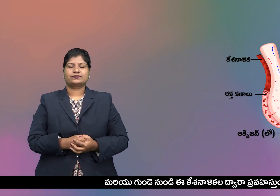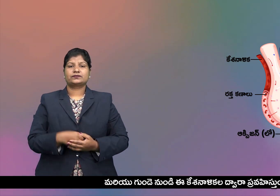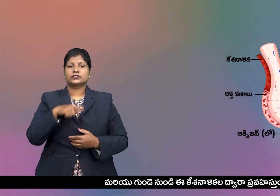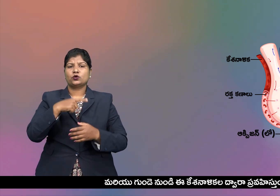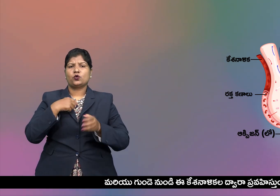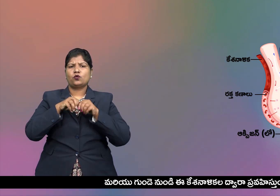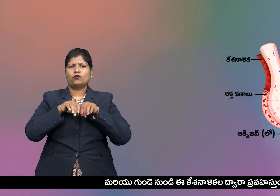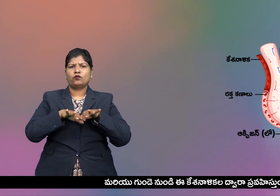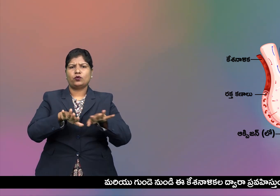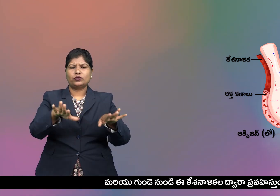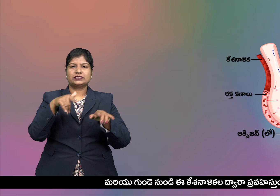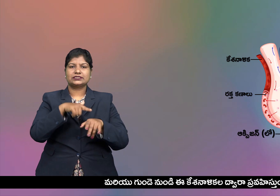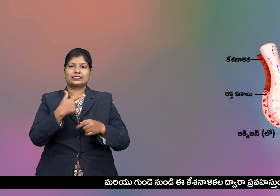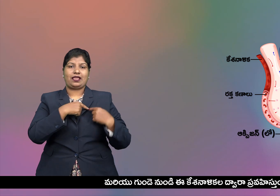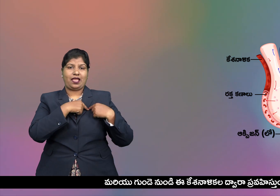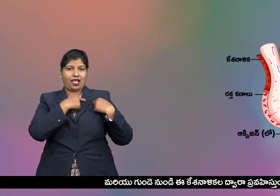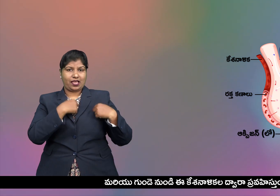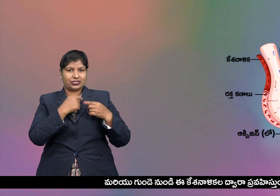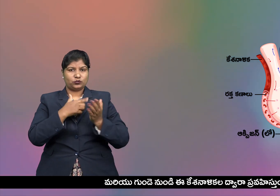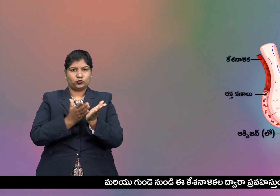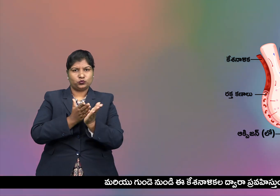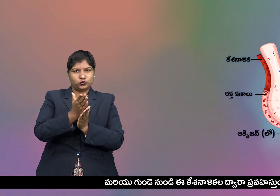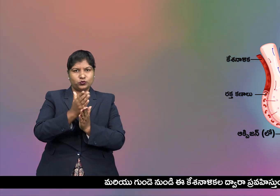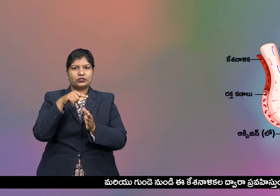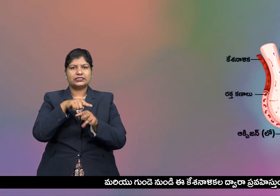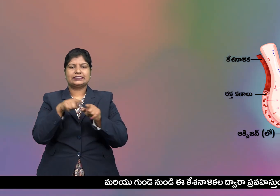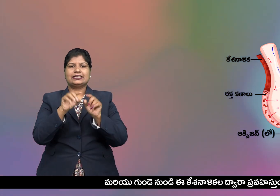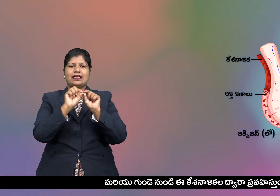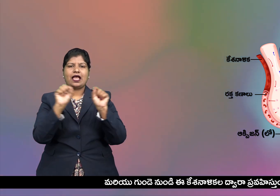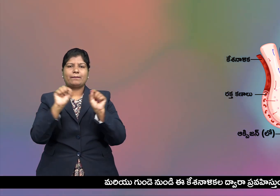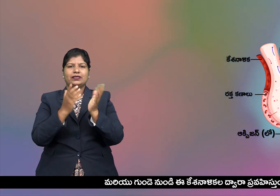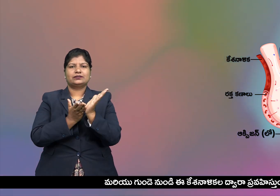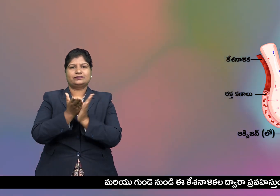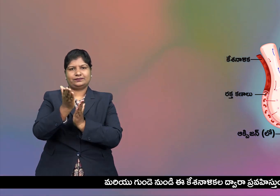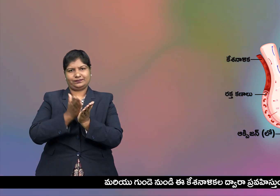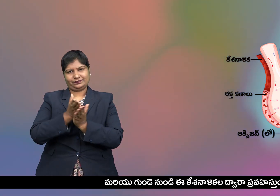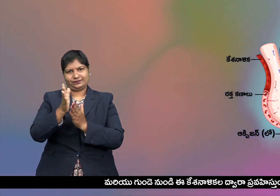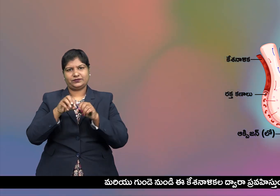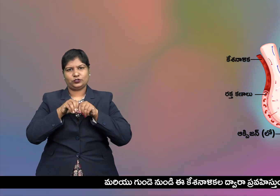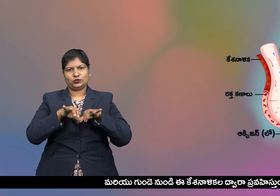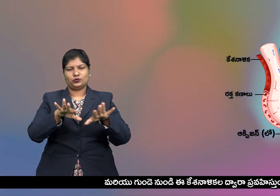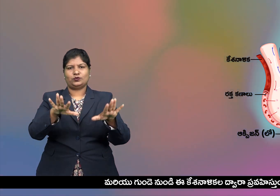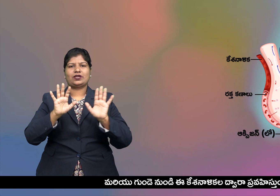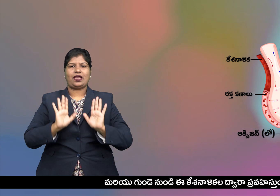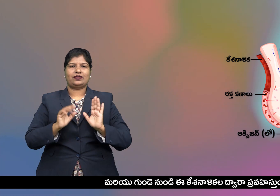మరియు గుండె నుండి ఈ కేశనాళికల ద్వారా ప్రవహిస్తుంది.